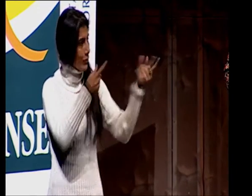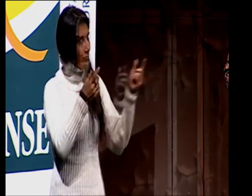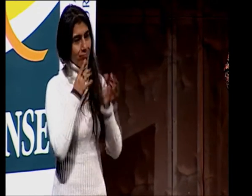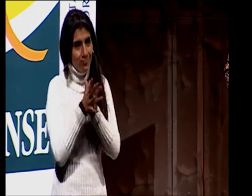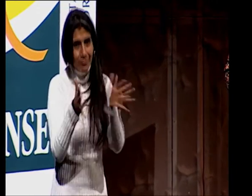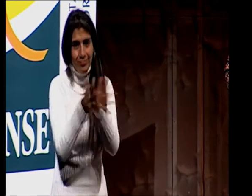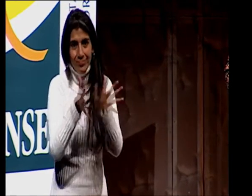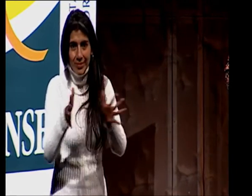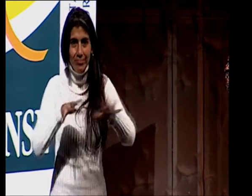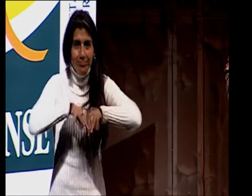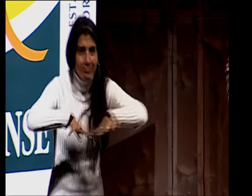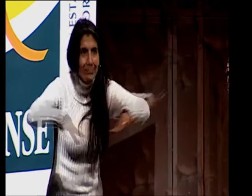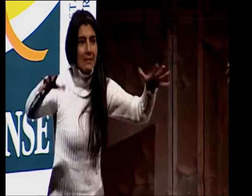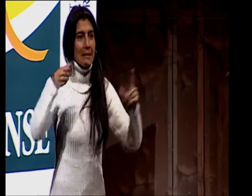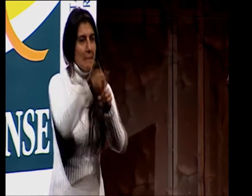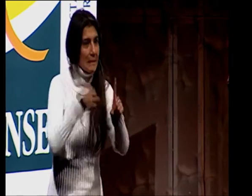lo